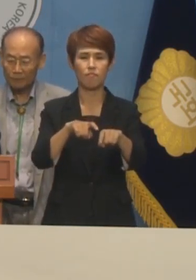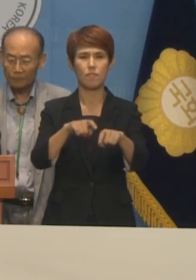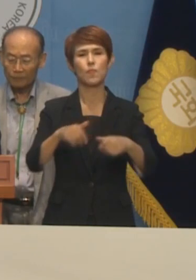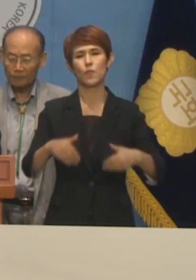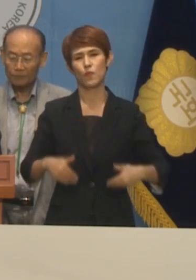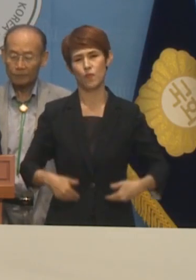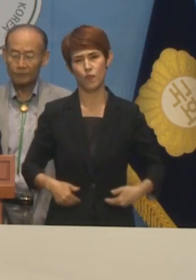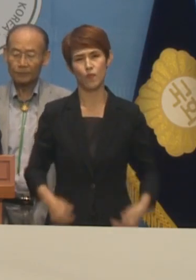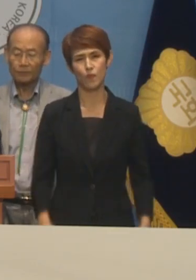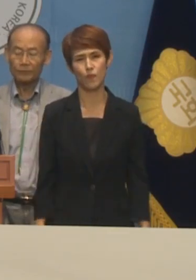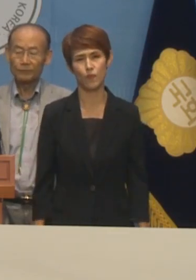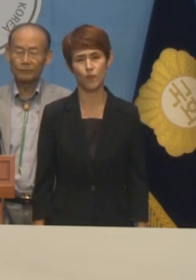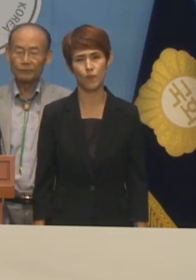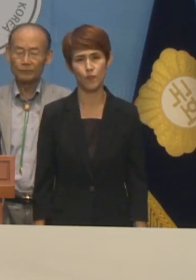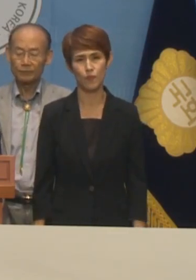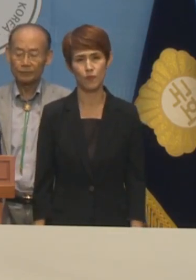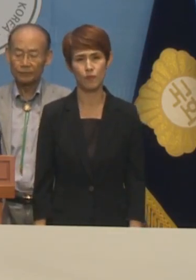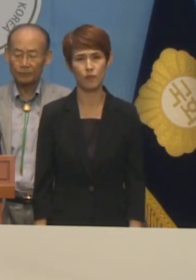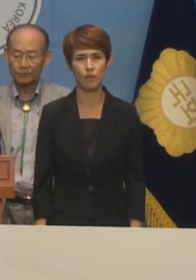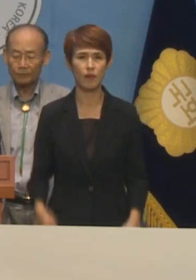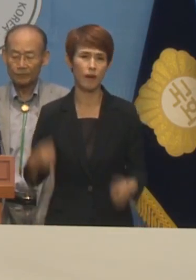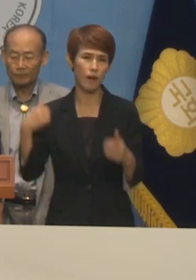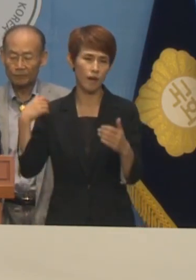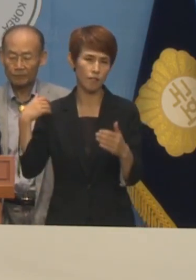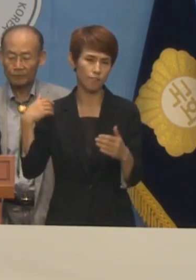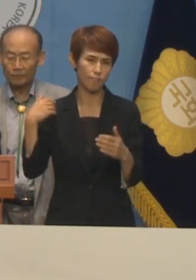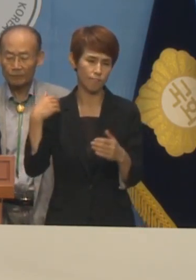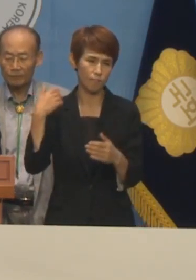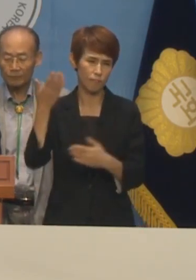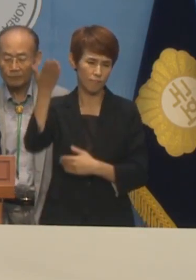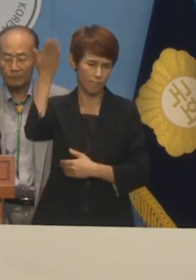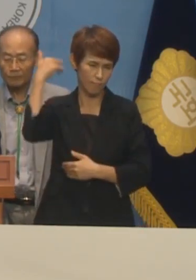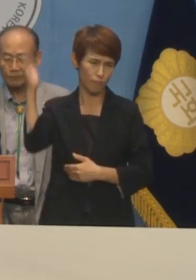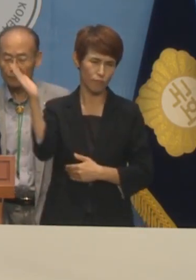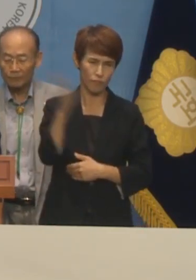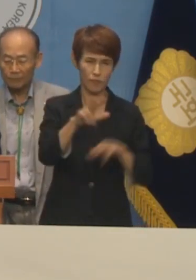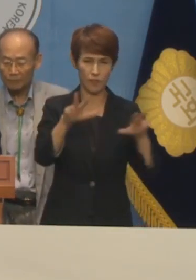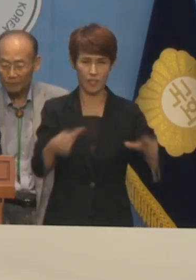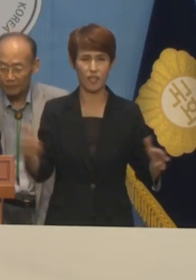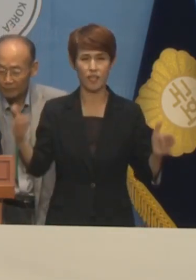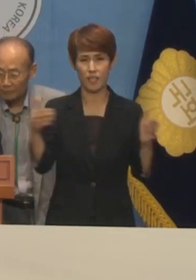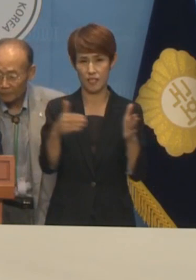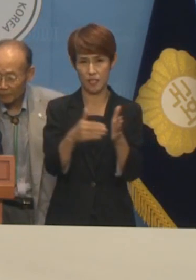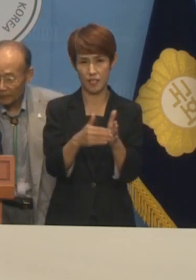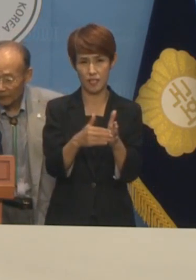접근으로 수천 년 역사와 조상들을